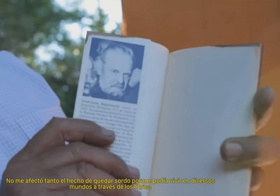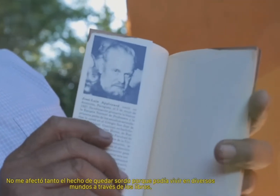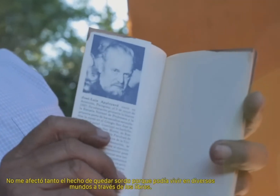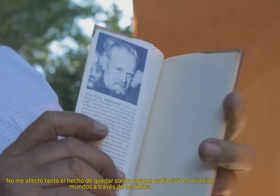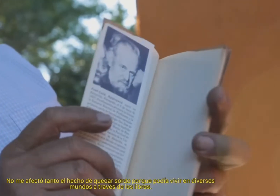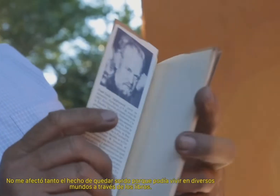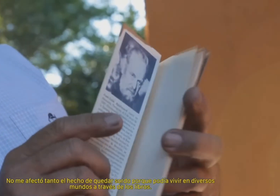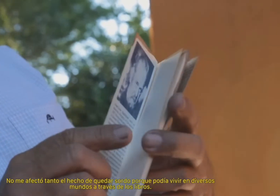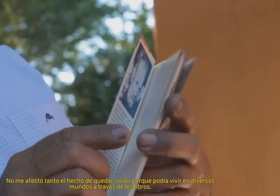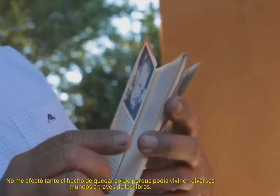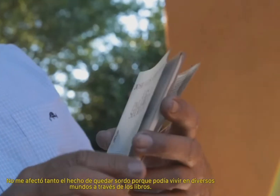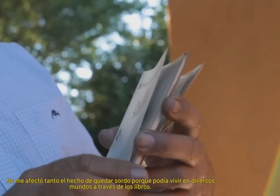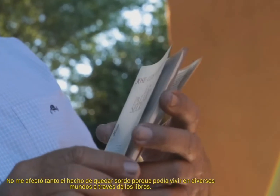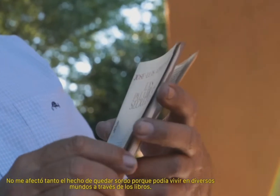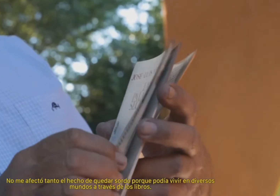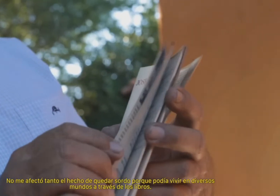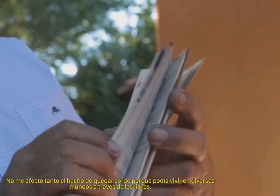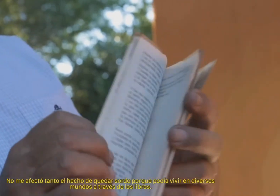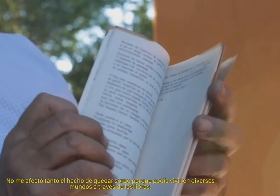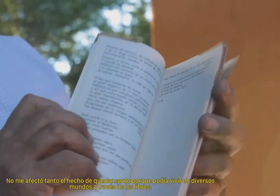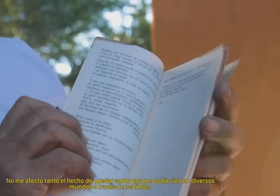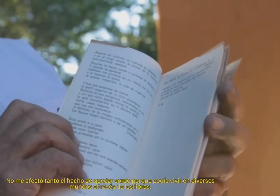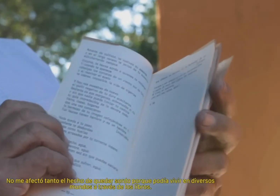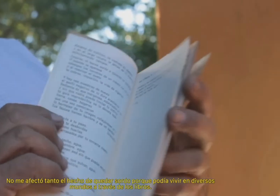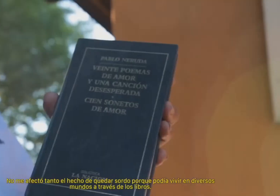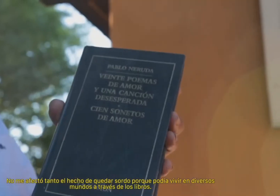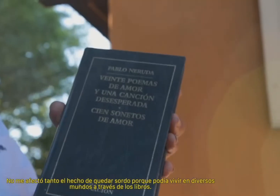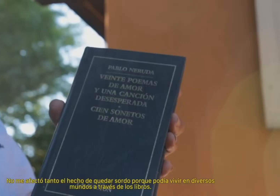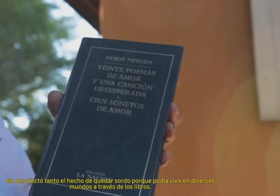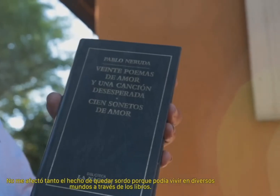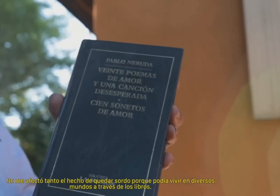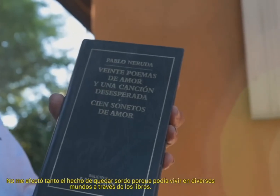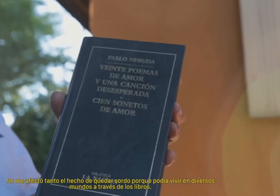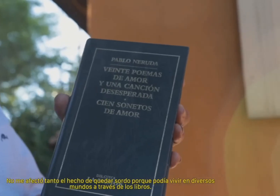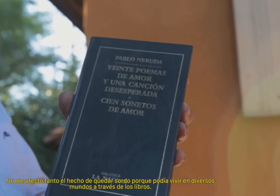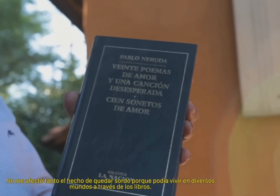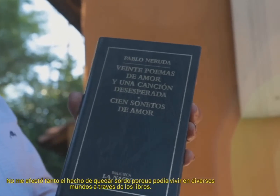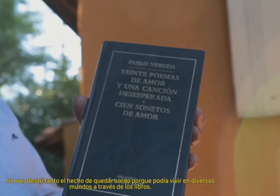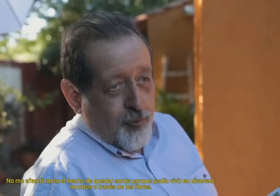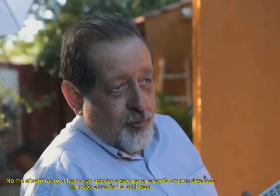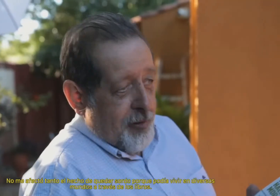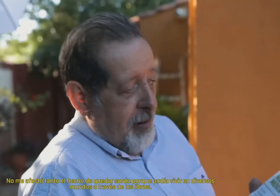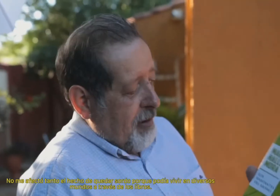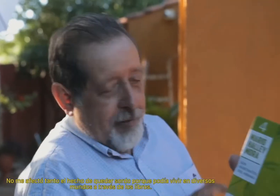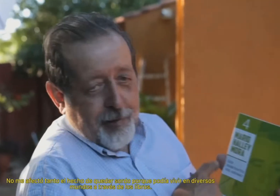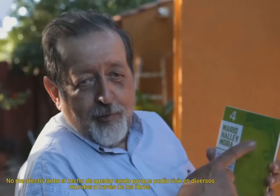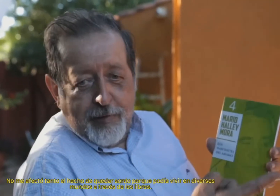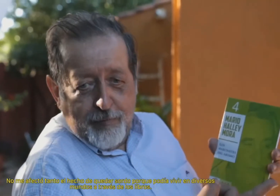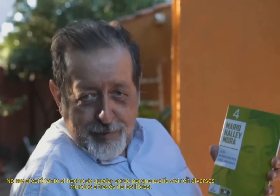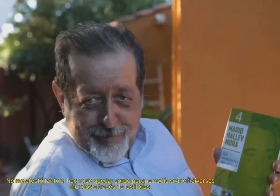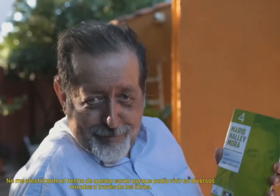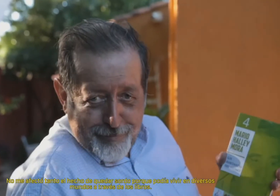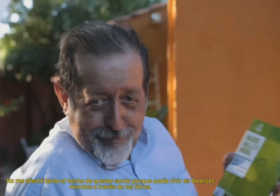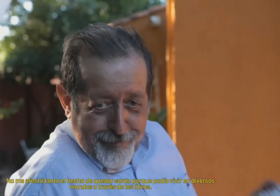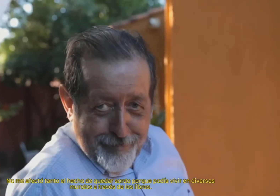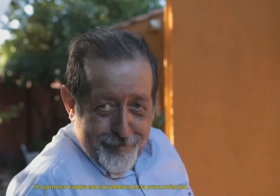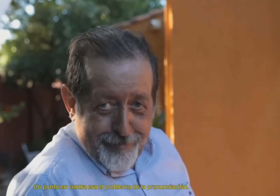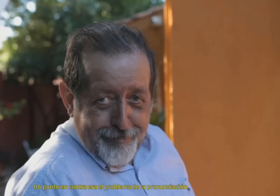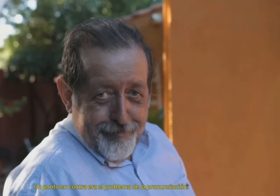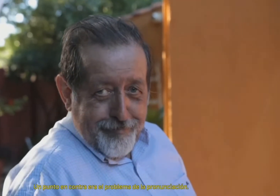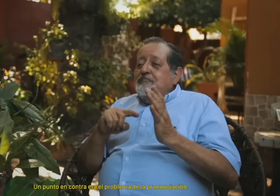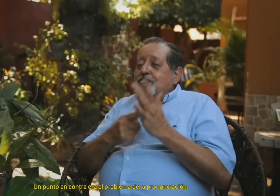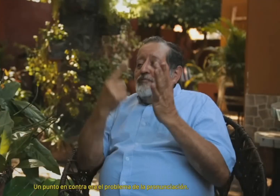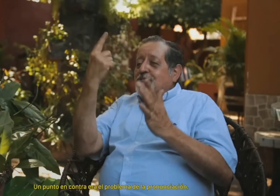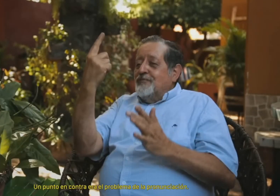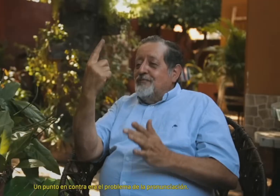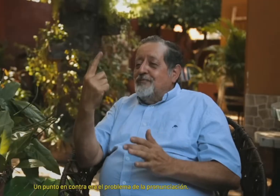afectó tanto el hecho de quedar sordo porque podía vivir en diversos mundos a través de los libros. Un